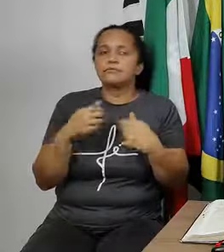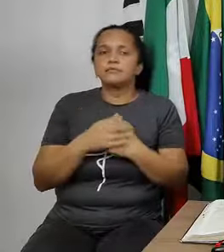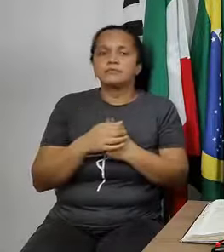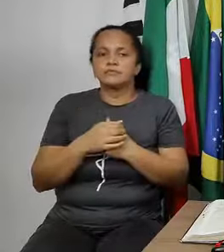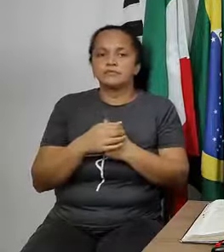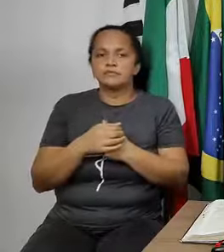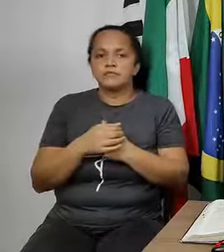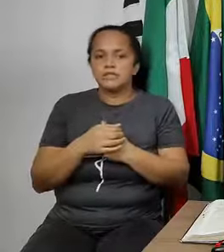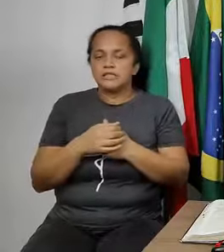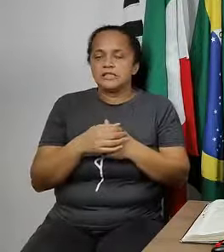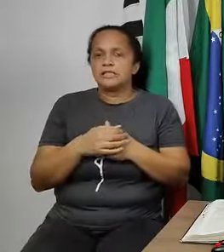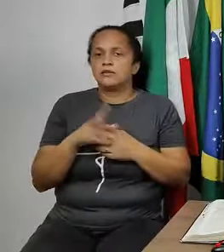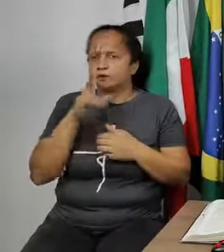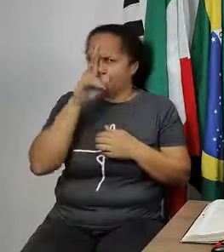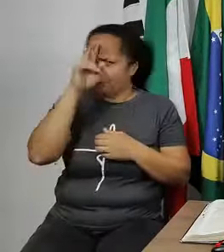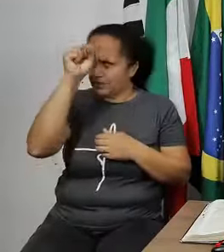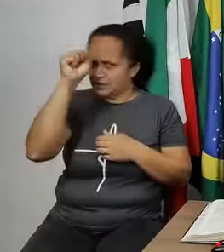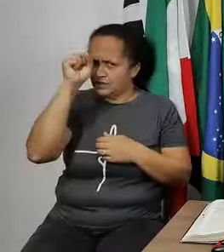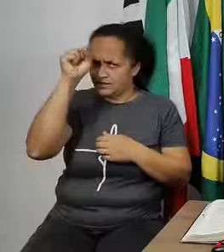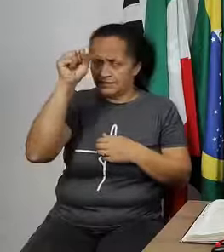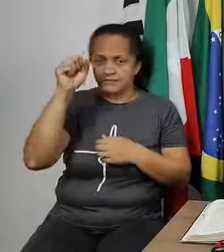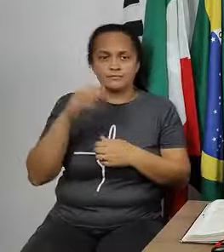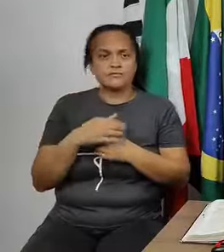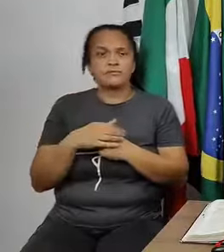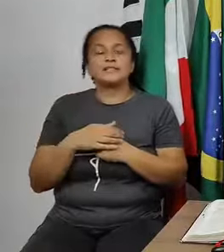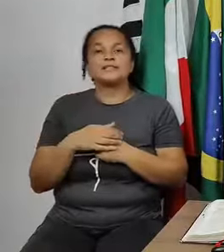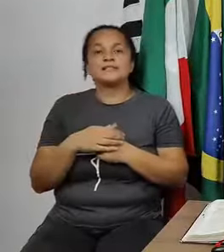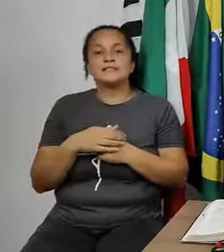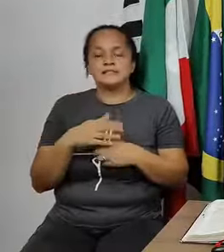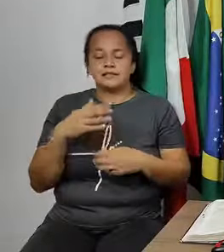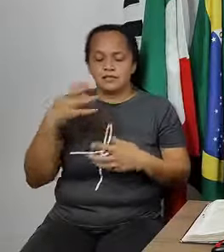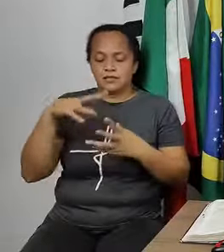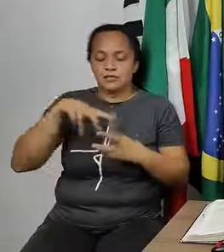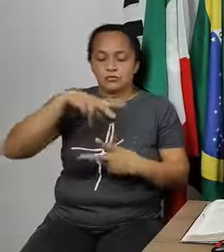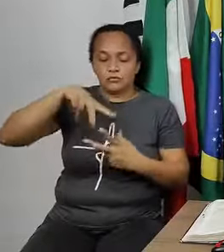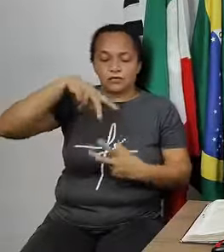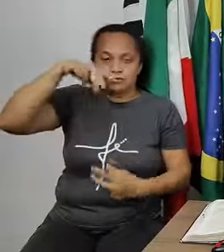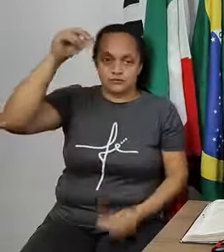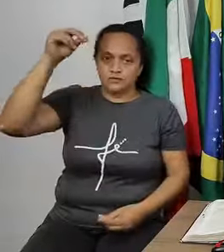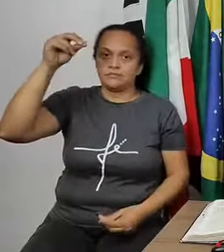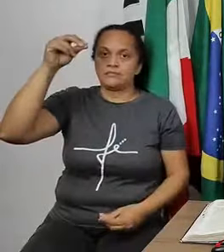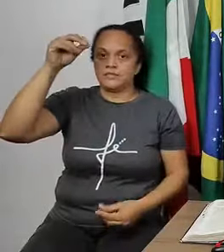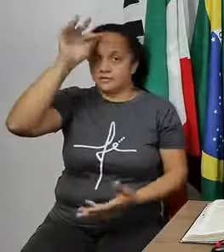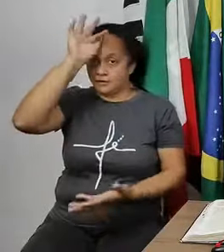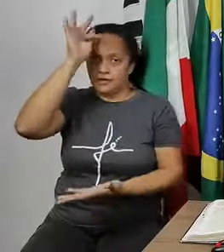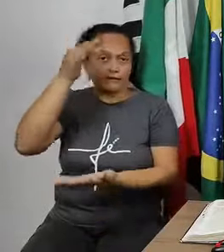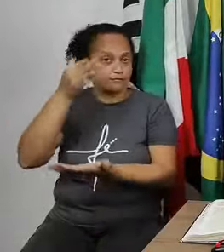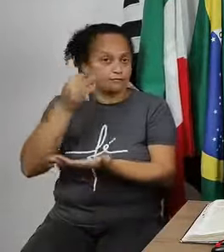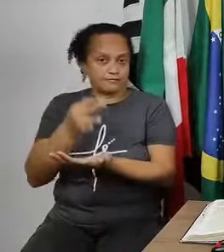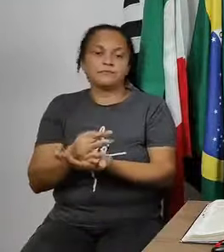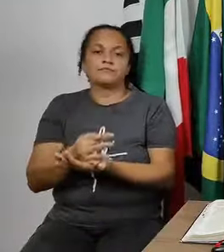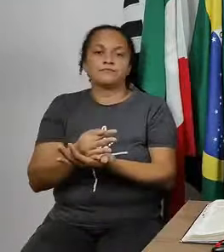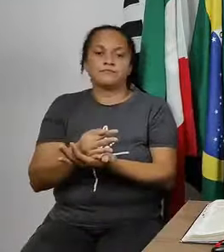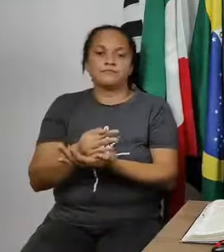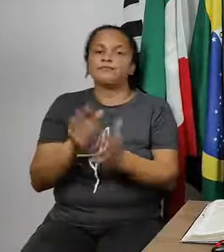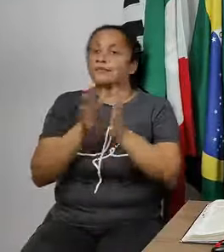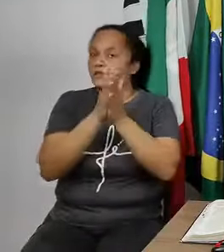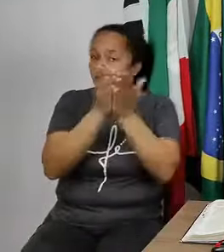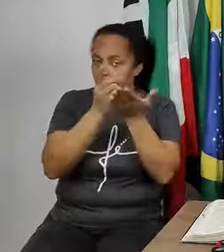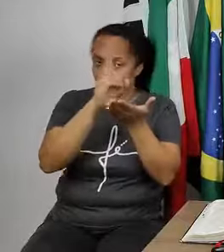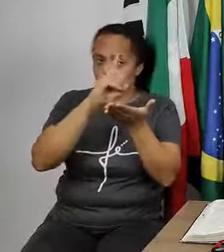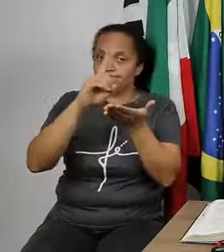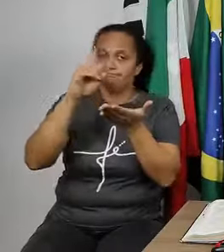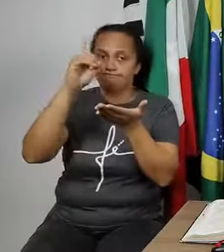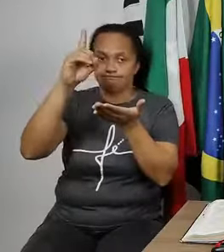precisamos construir a nossa casa espiritual sobre a rocha, que é a palavra